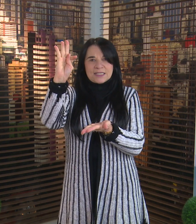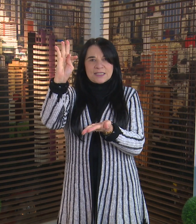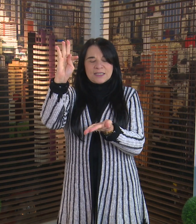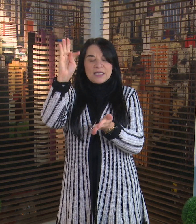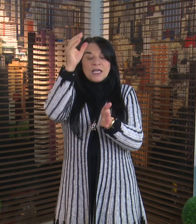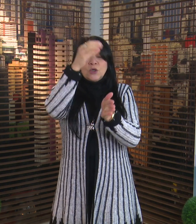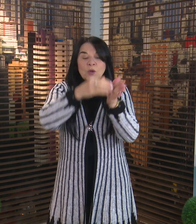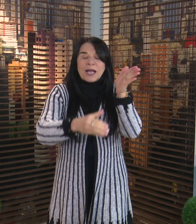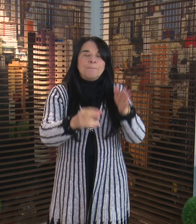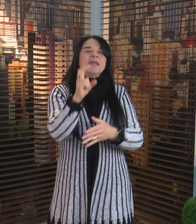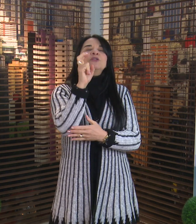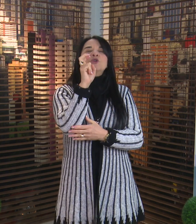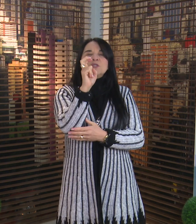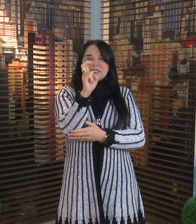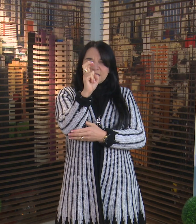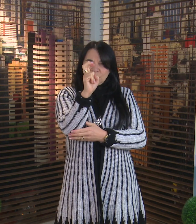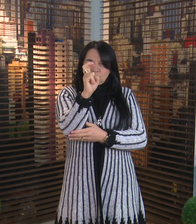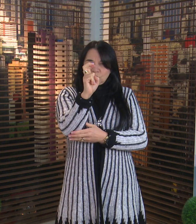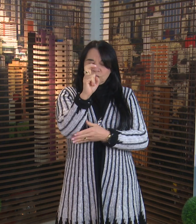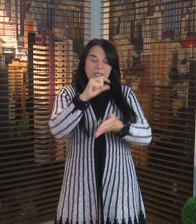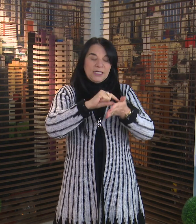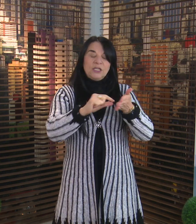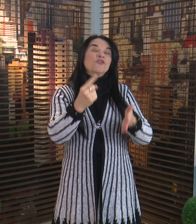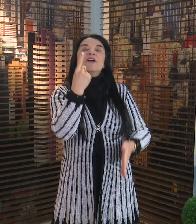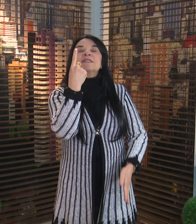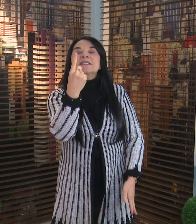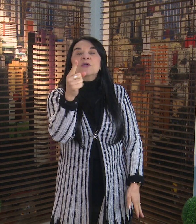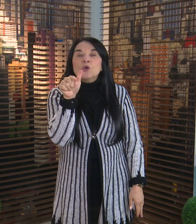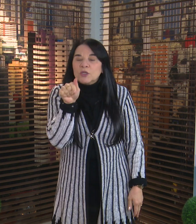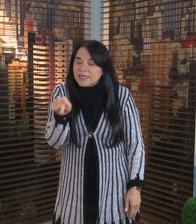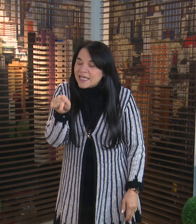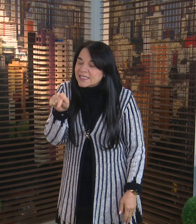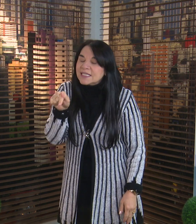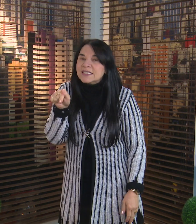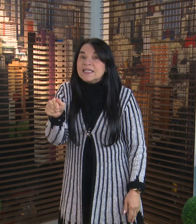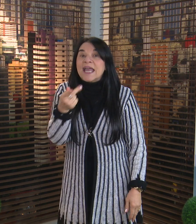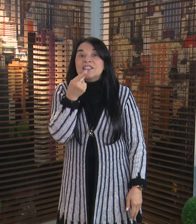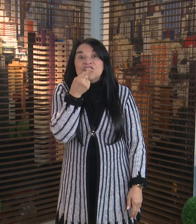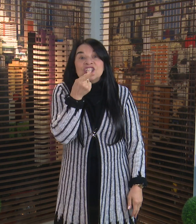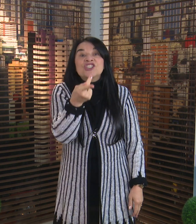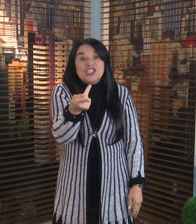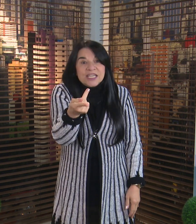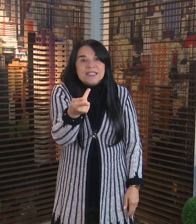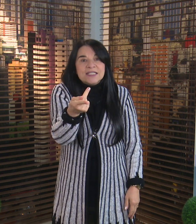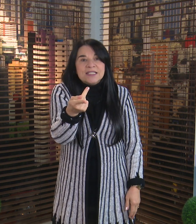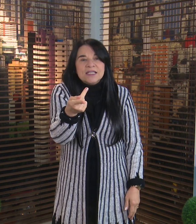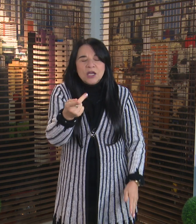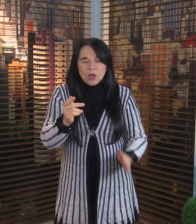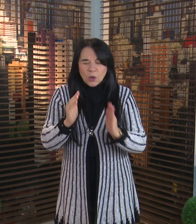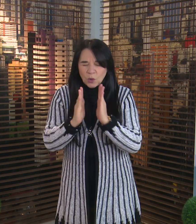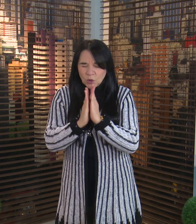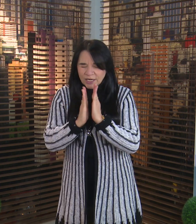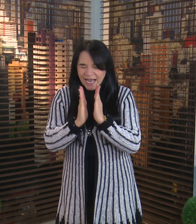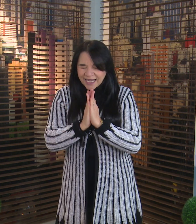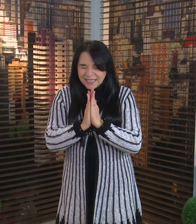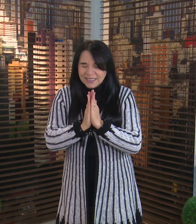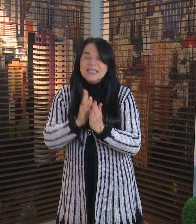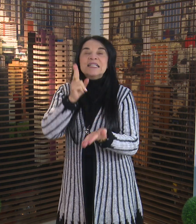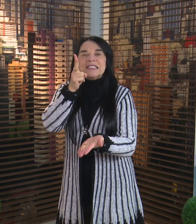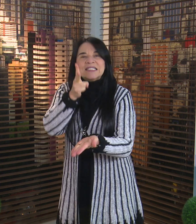Tessalonicenses, no capítulo 5 e no versículo 17, diz: orai